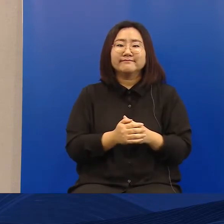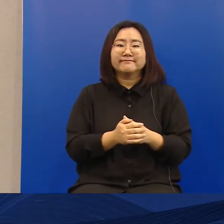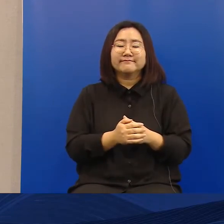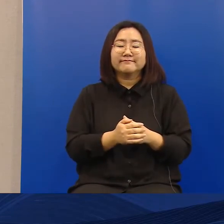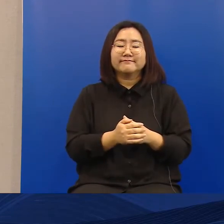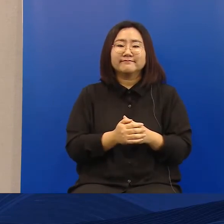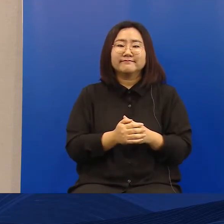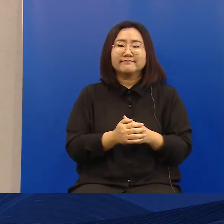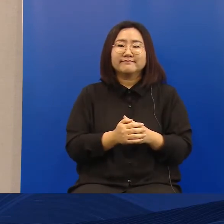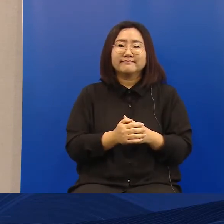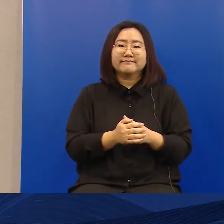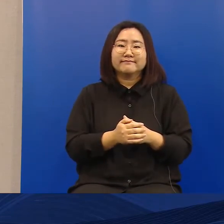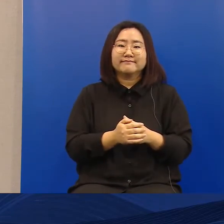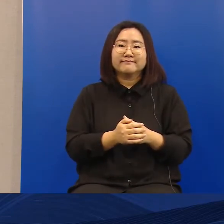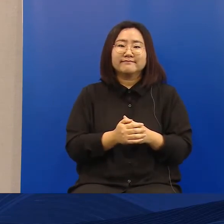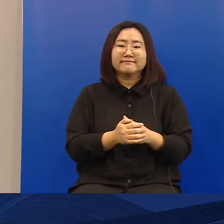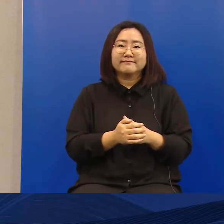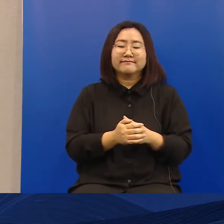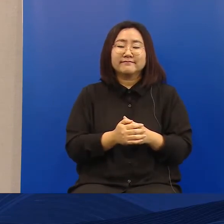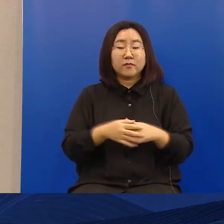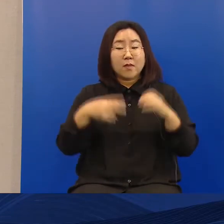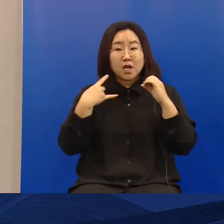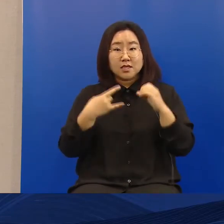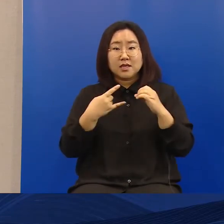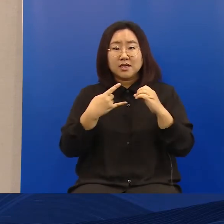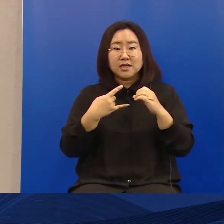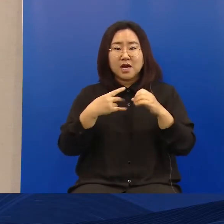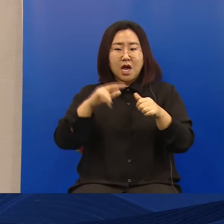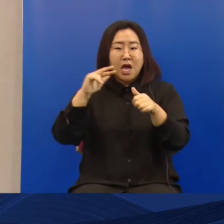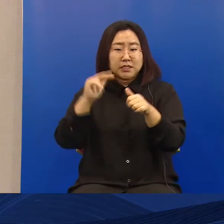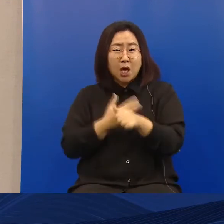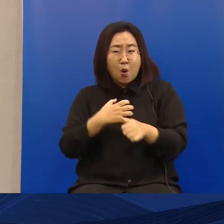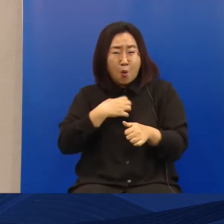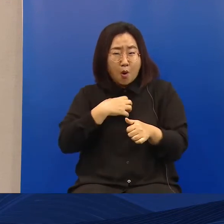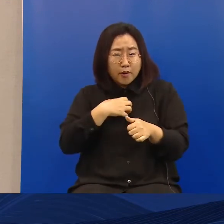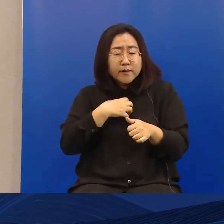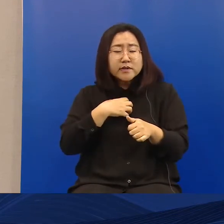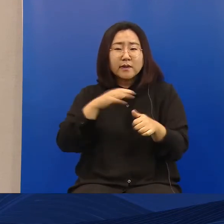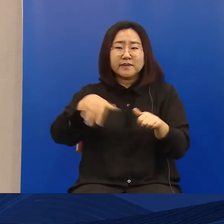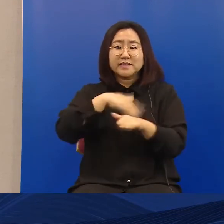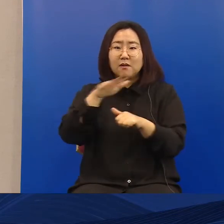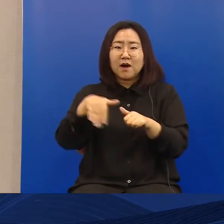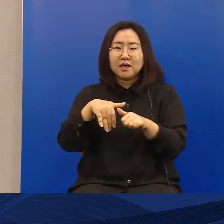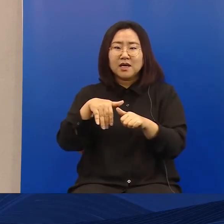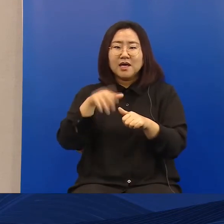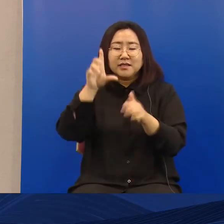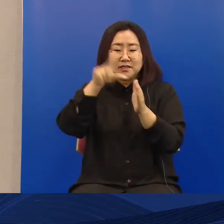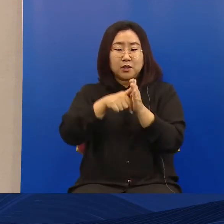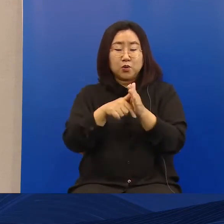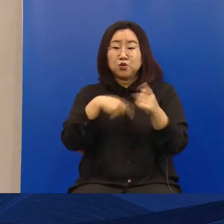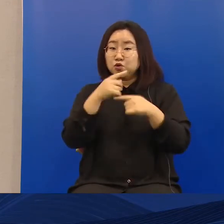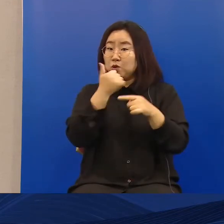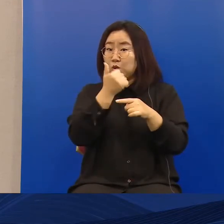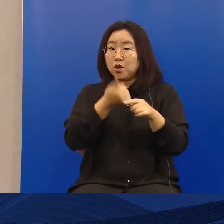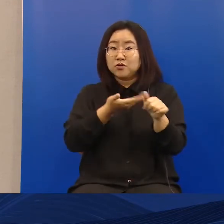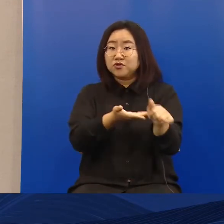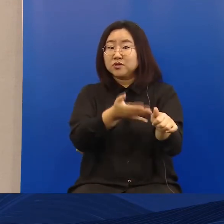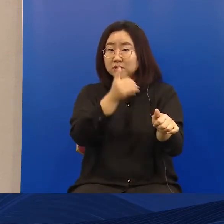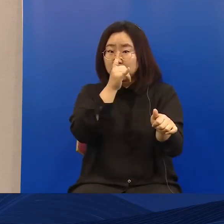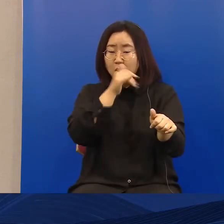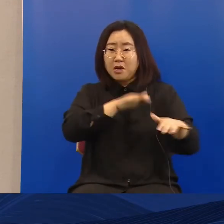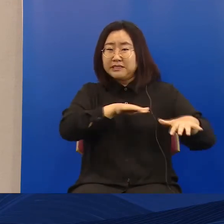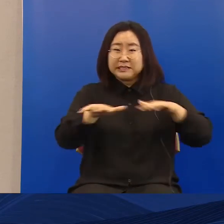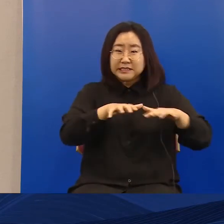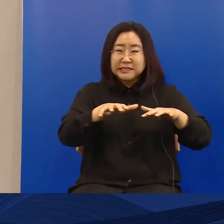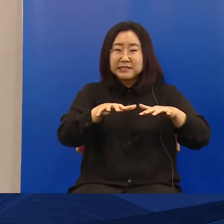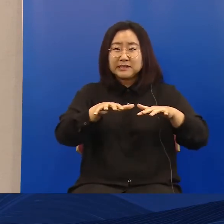자, 그런데요. 뭐 예를 들면은 뭐 자연재해 또는 인간이 만든 재해에서 이런 것들이 제공이 됐습니다. 뭐